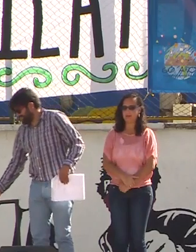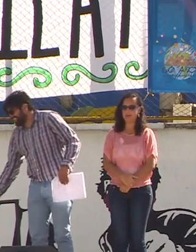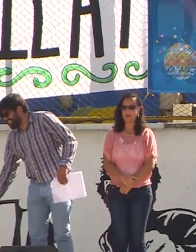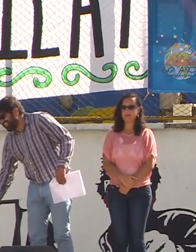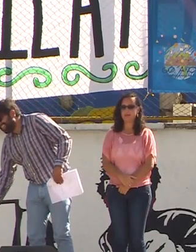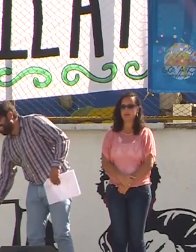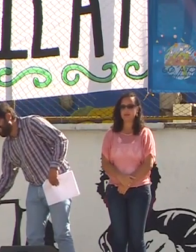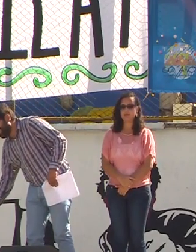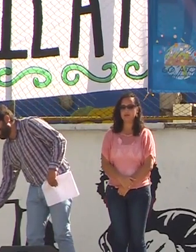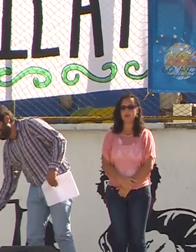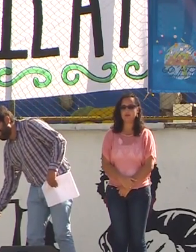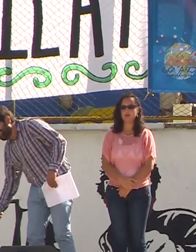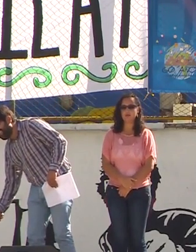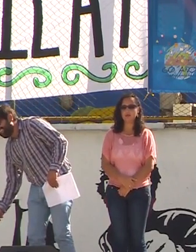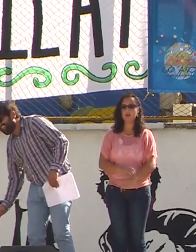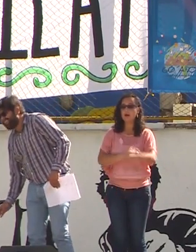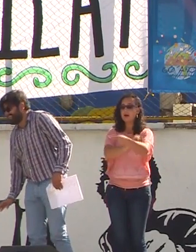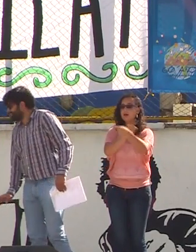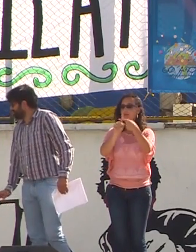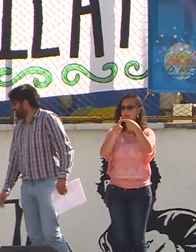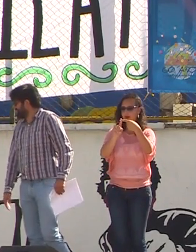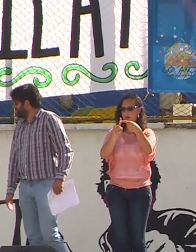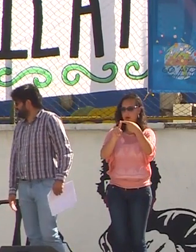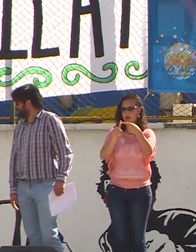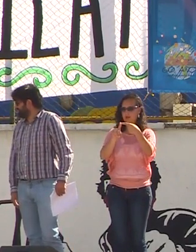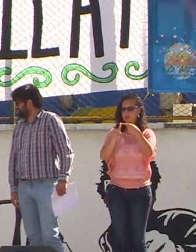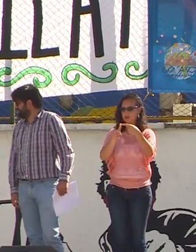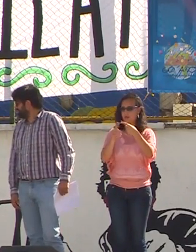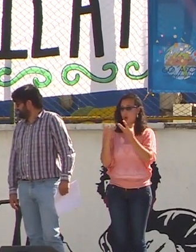Primero, planta física.